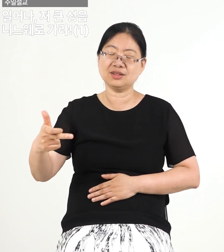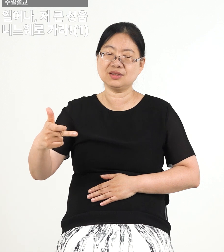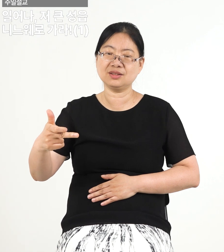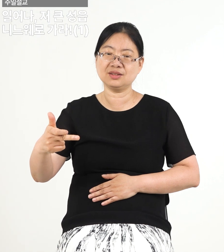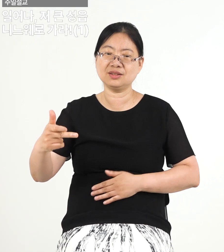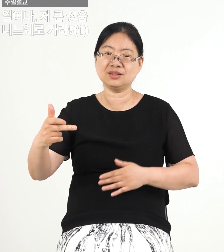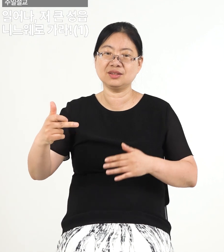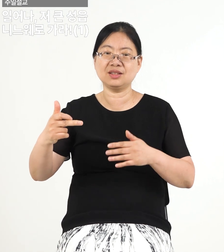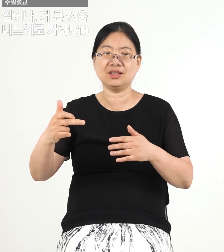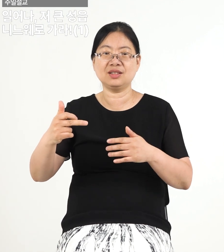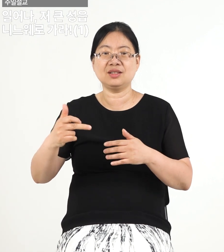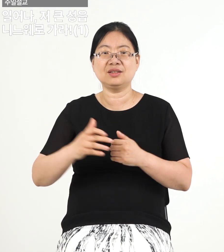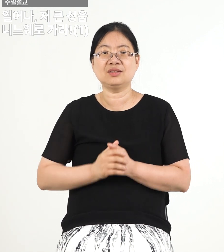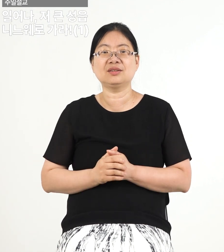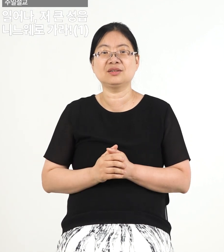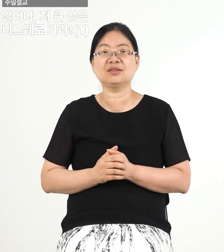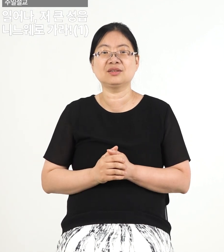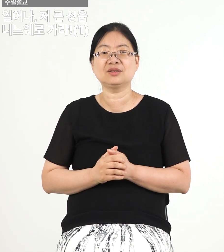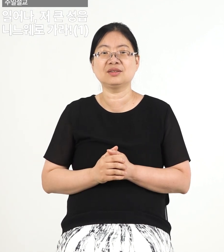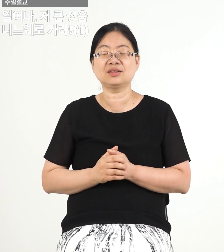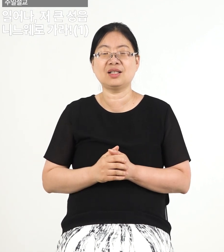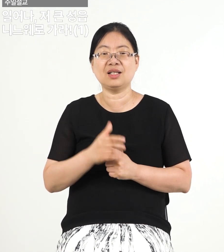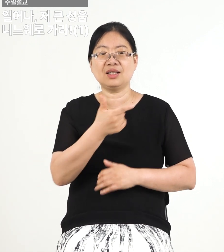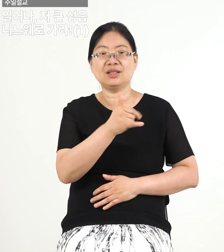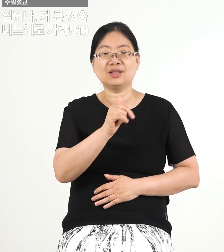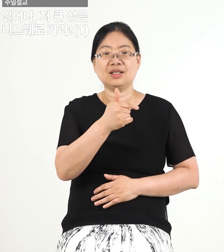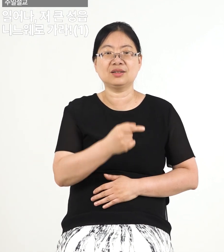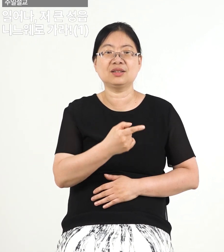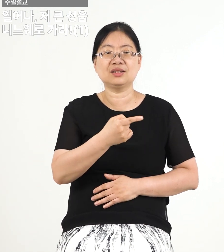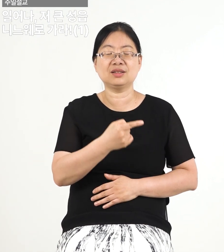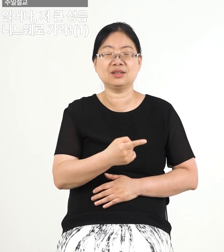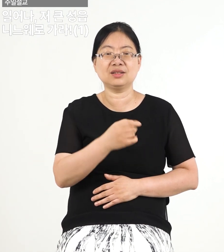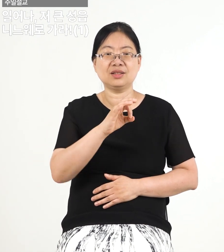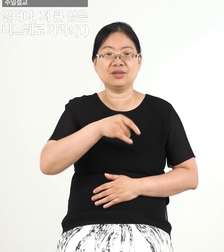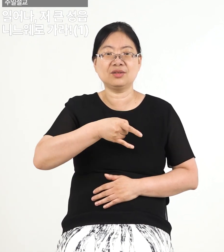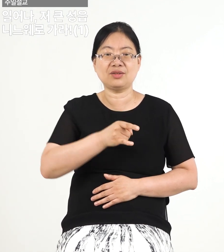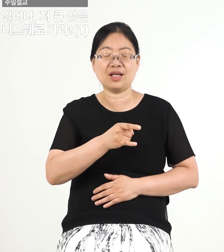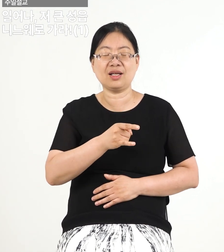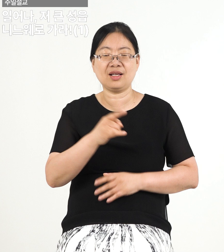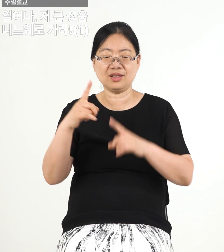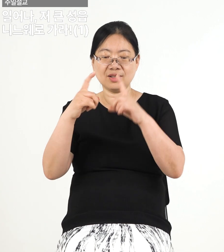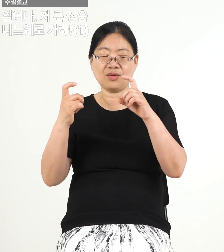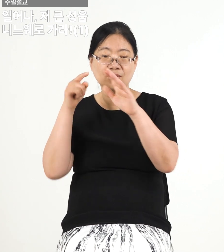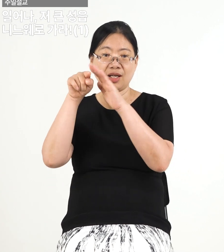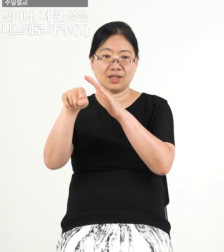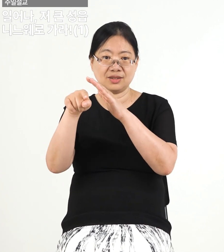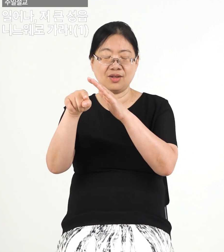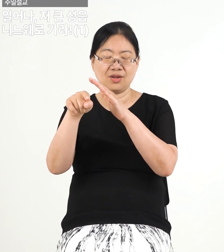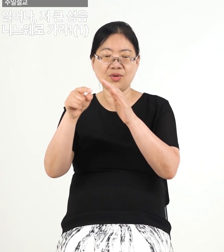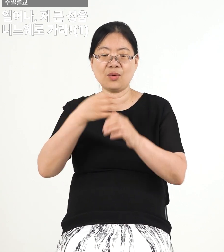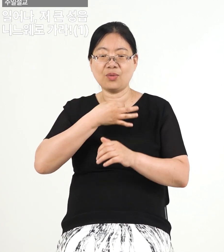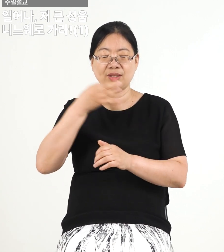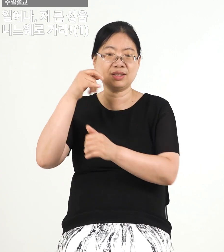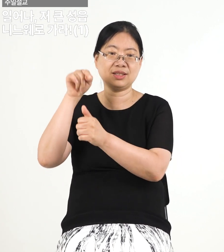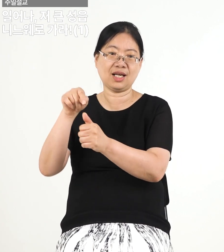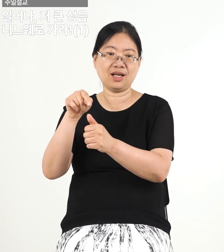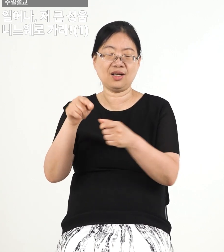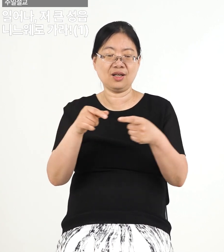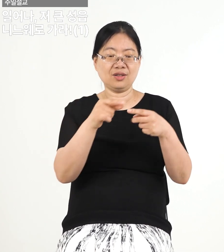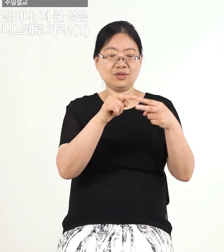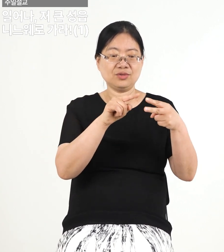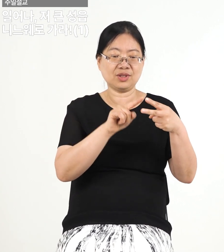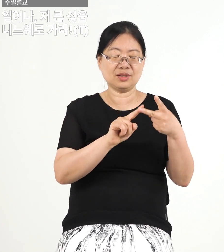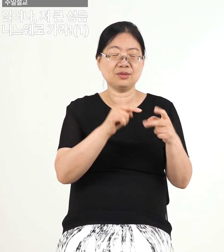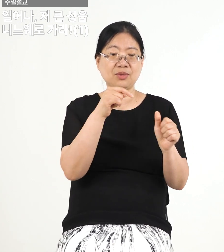성읍 니느웨로 가서 그것을 향하여 외치라. 두 가지 명령을 했어요. 두 가지 명령.